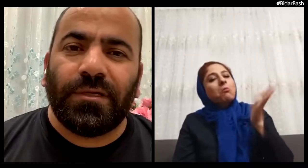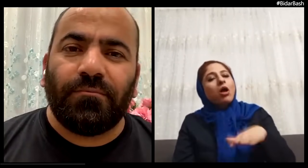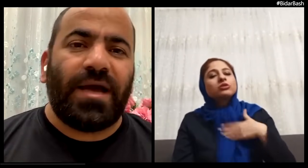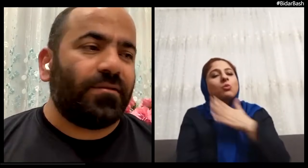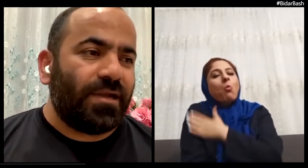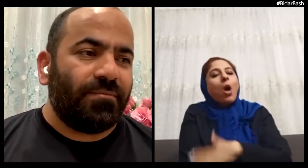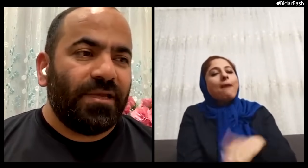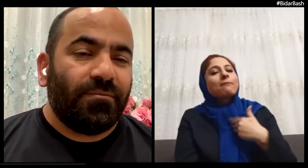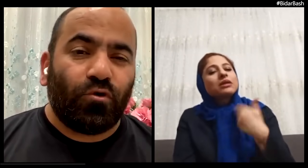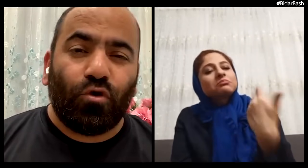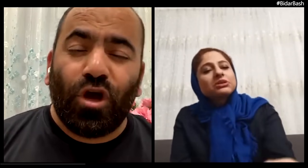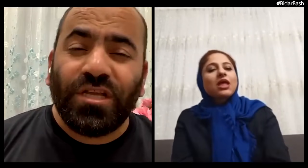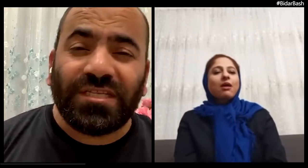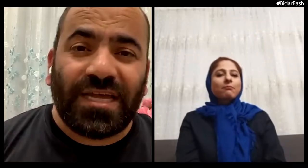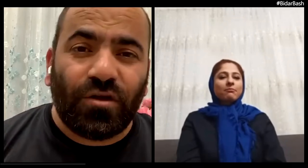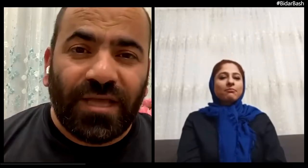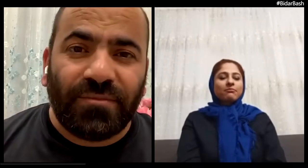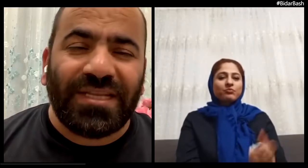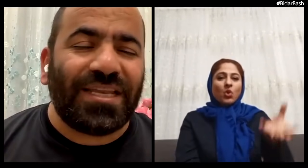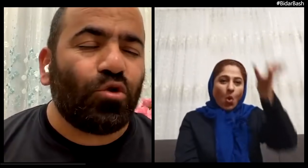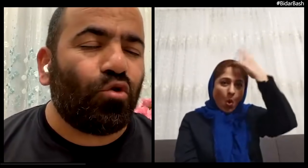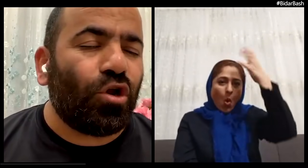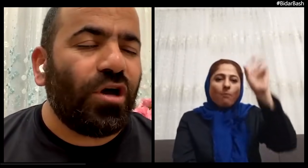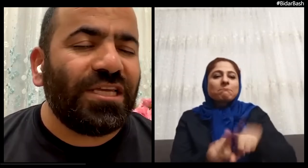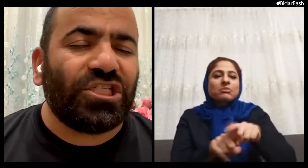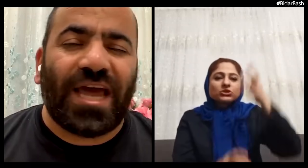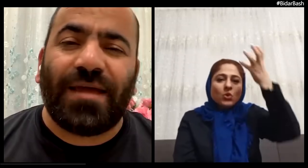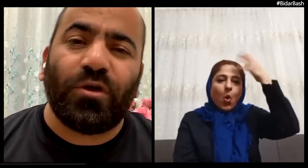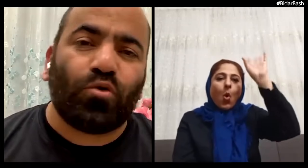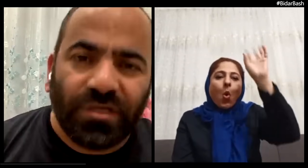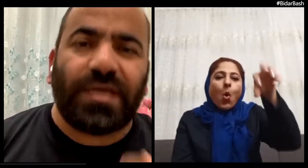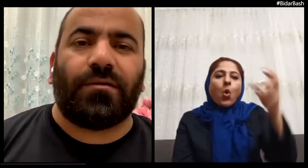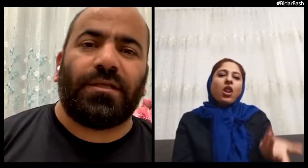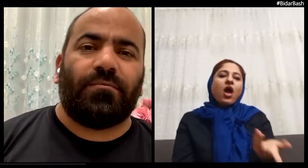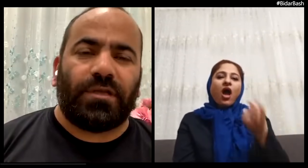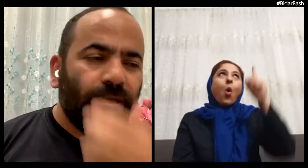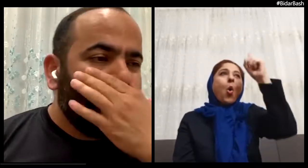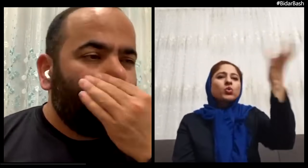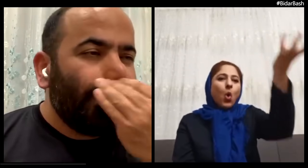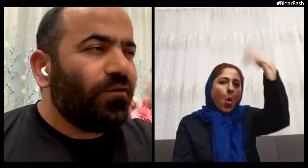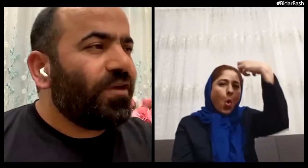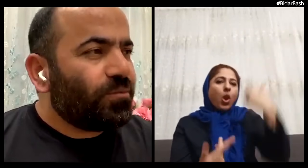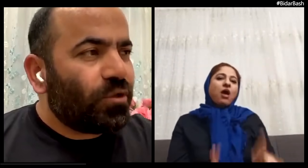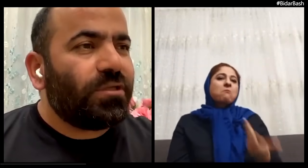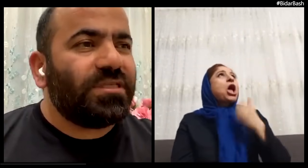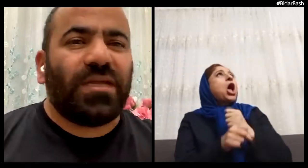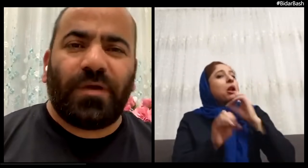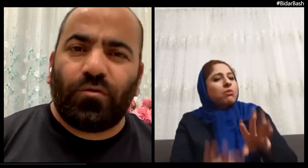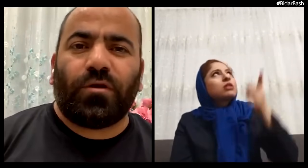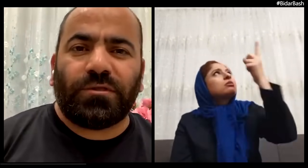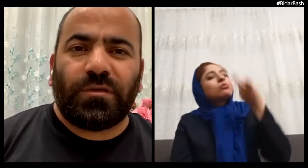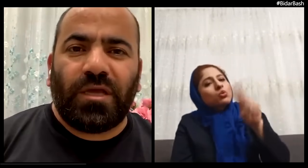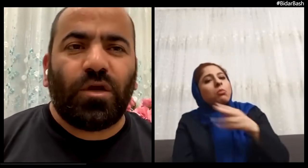نیستم بردارم. کلاهی که سر آدم میده یعنی کلاه کرم خدا سر آدم میده. میگه تو فکر میکنی داری